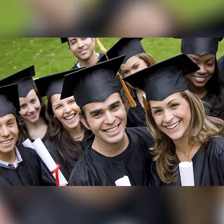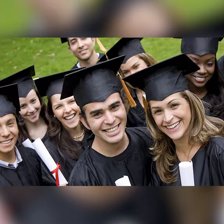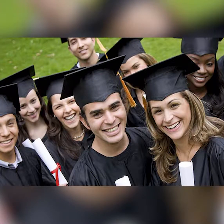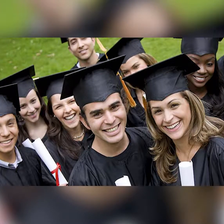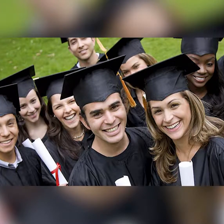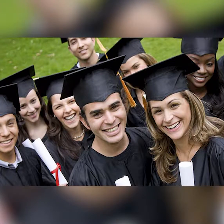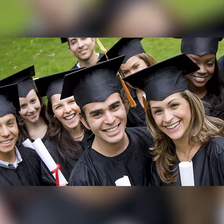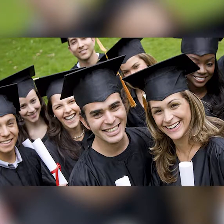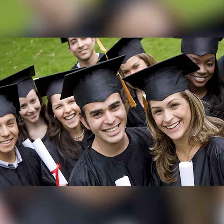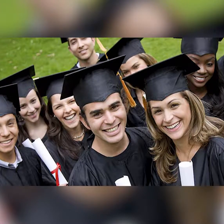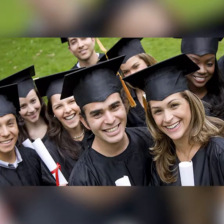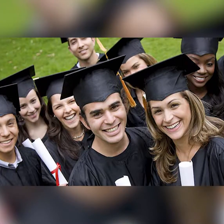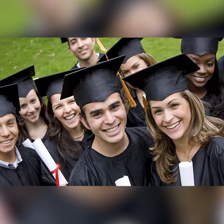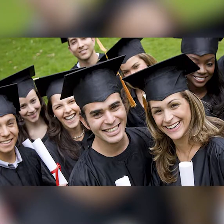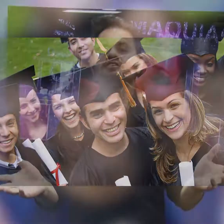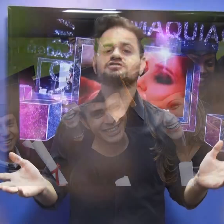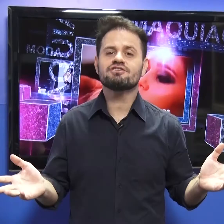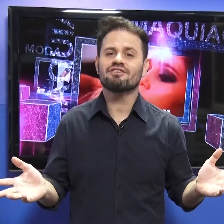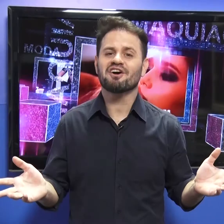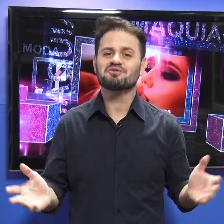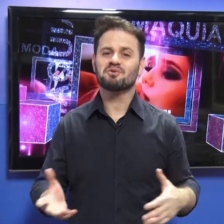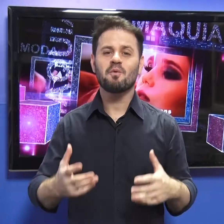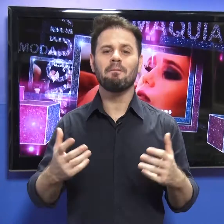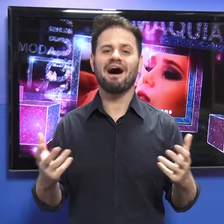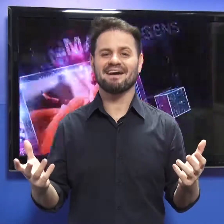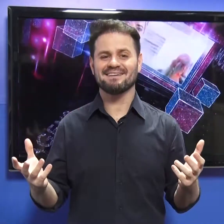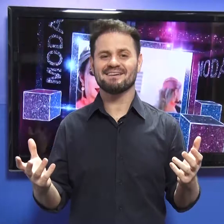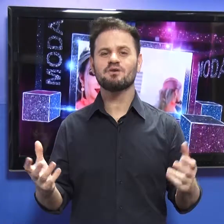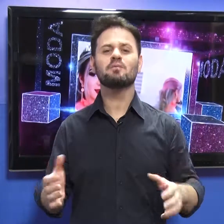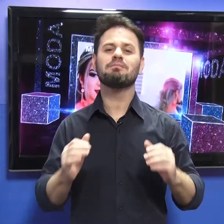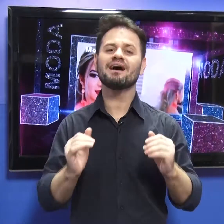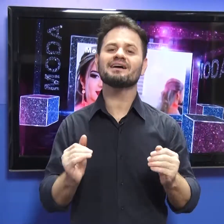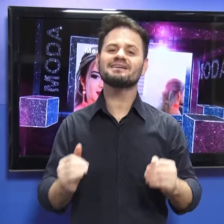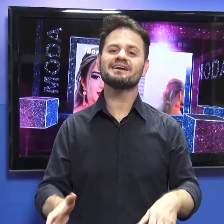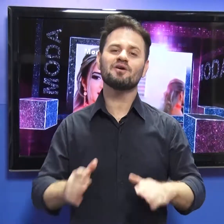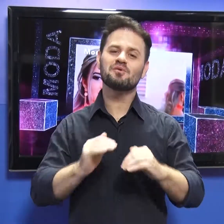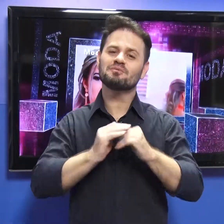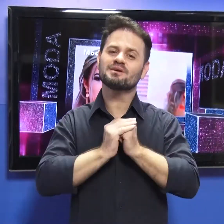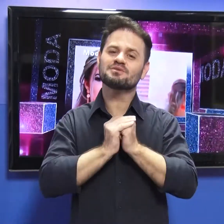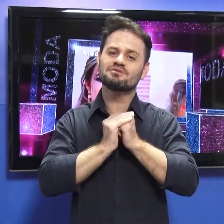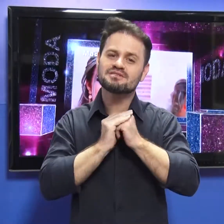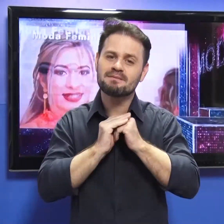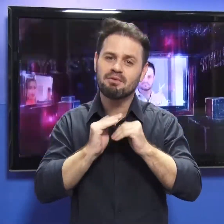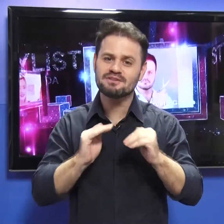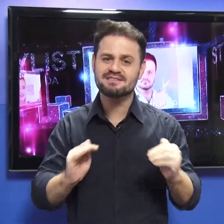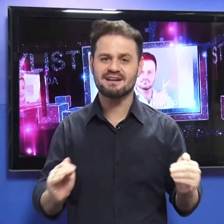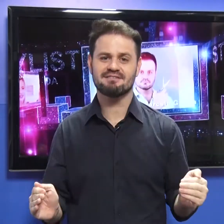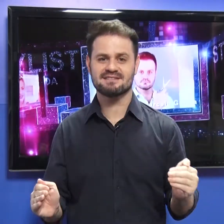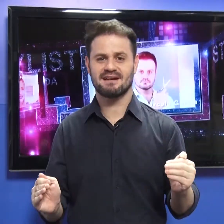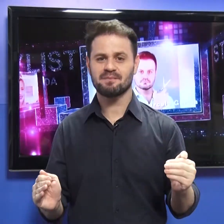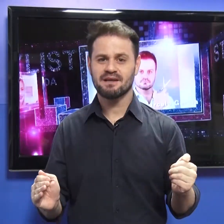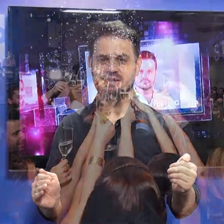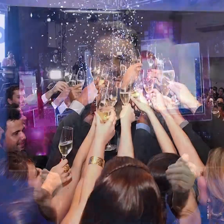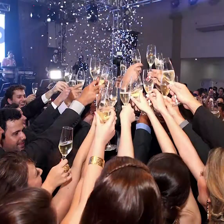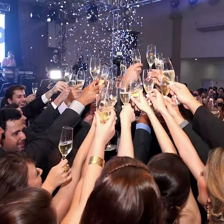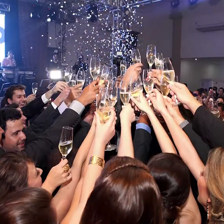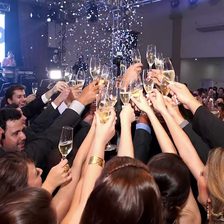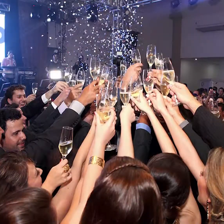exige e aí vem o grande evento o baile o baile é o momento que você pode extravasar para você que gosta